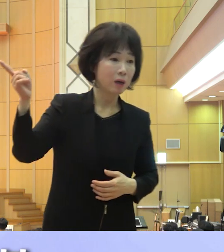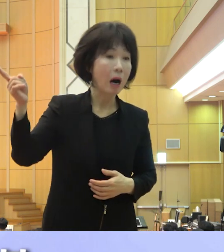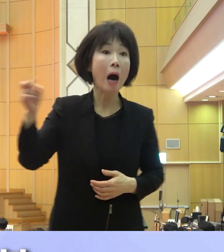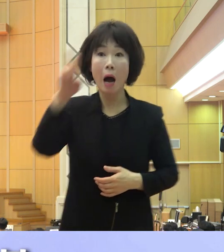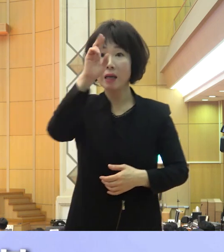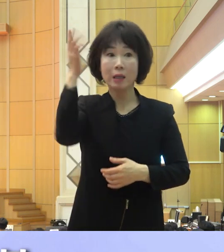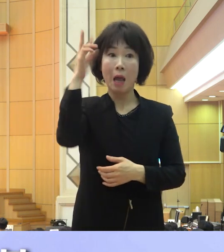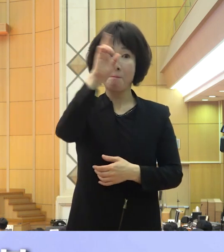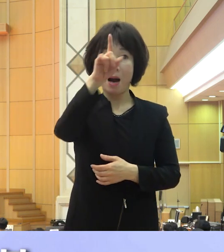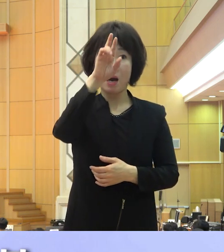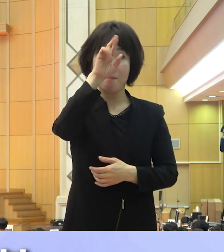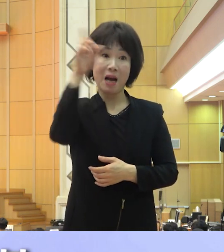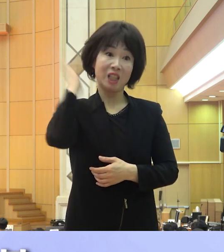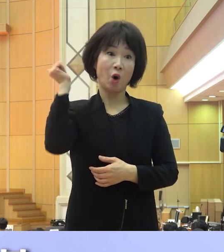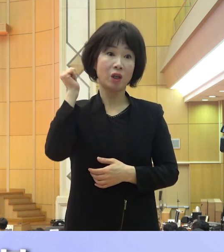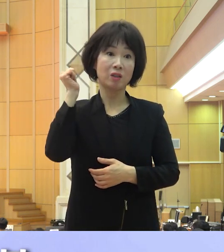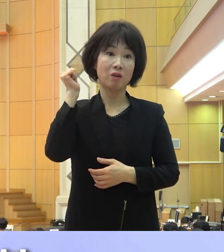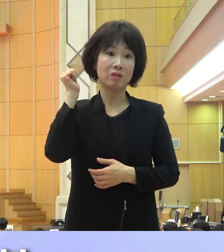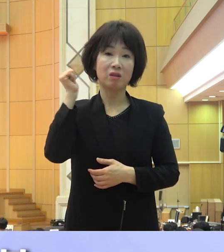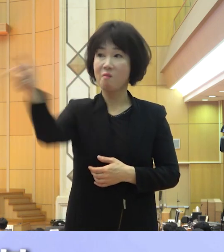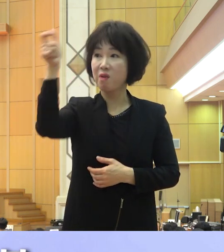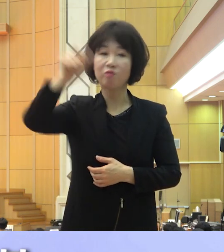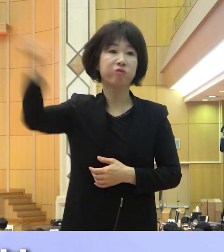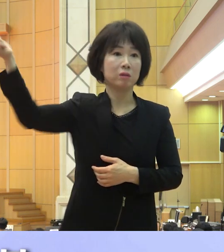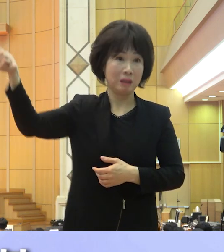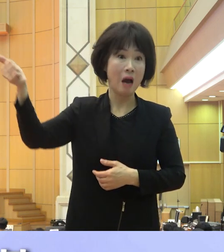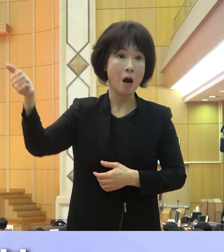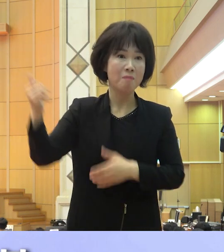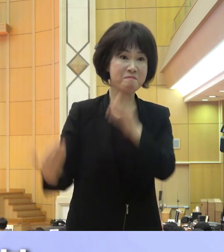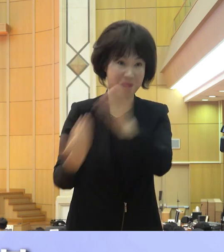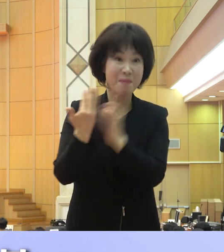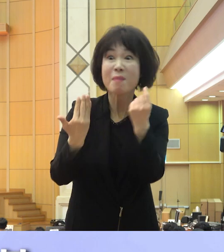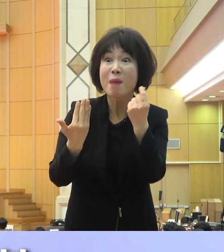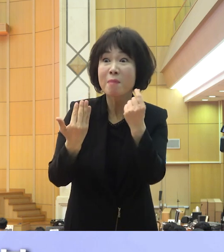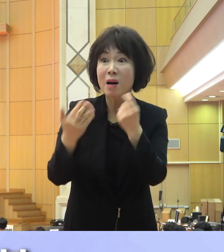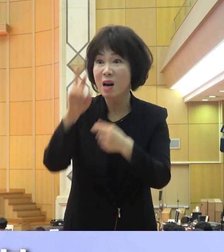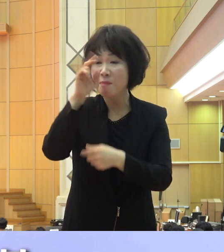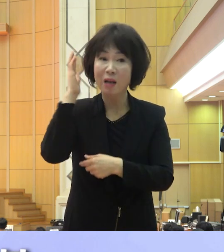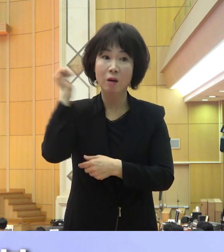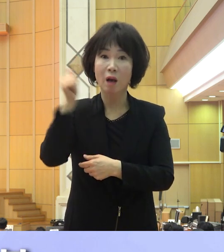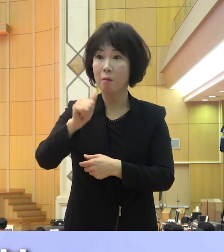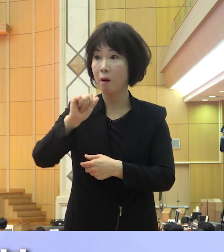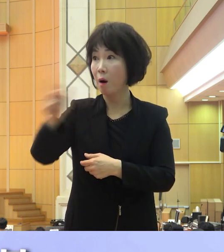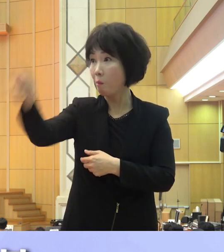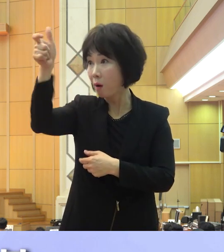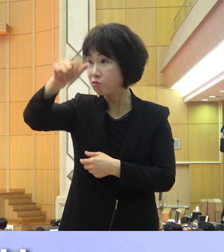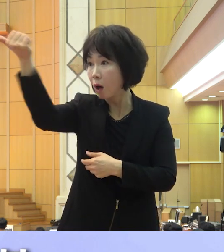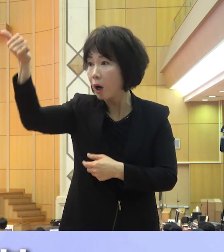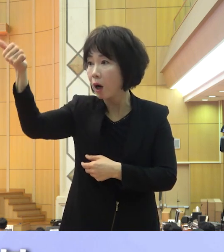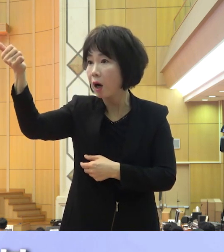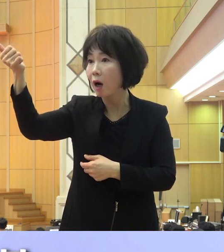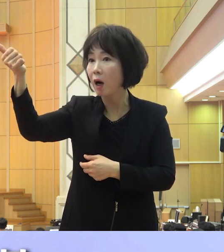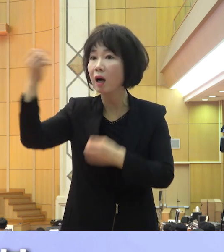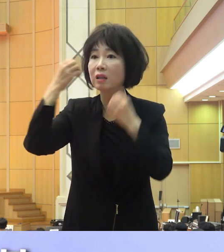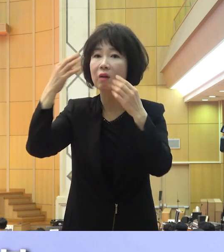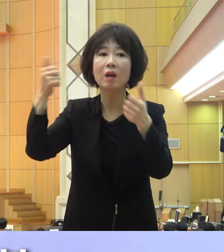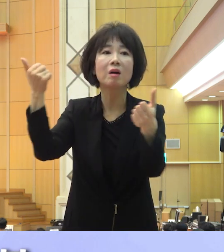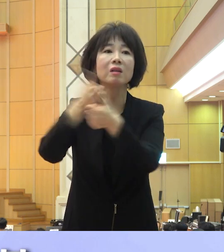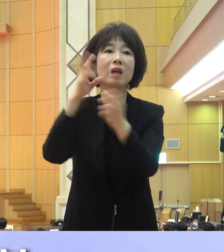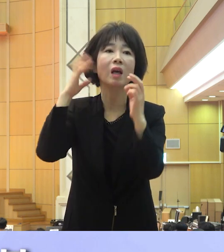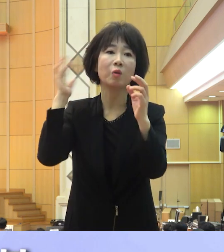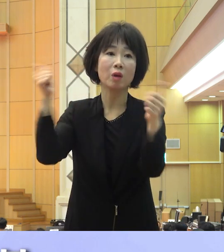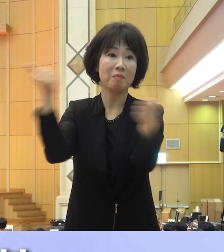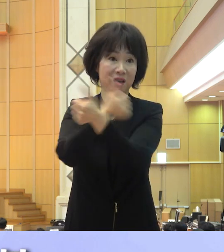박정희 대통령 서거하시고 새로운 정권이 이렇게